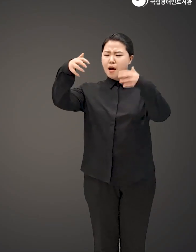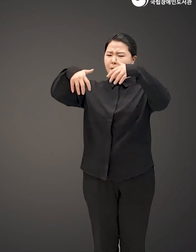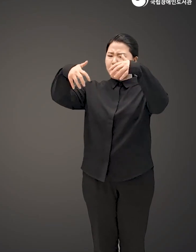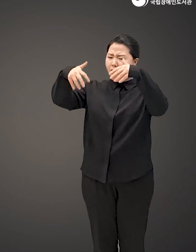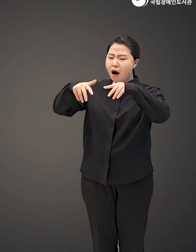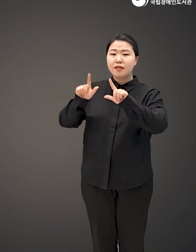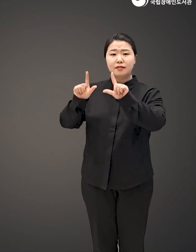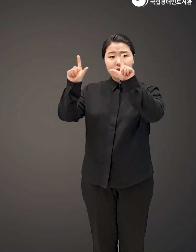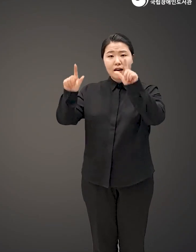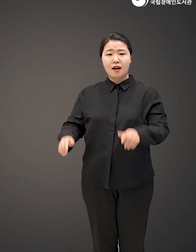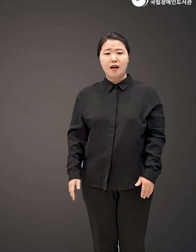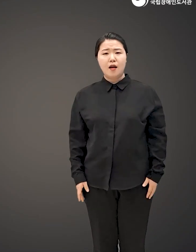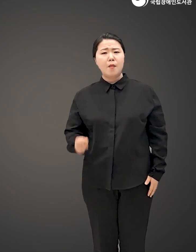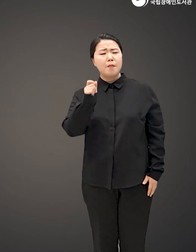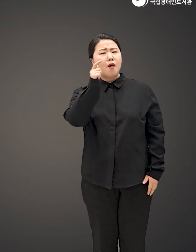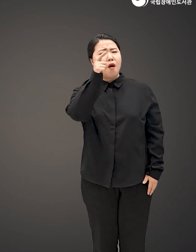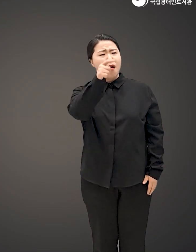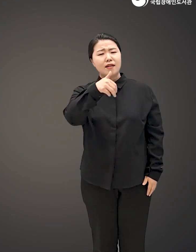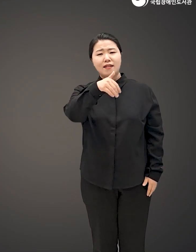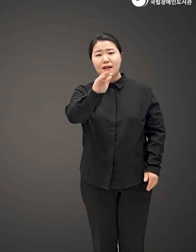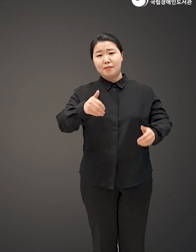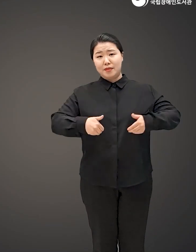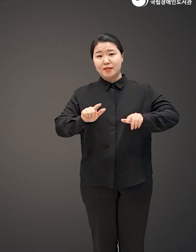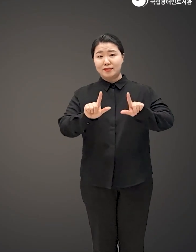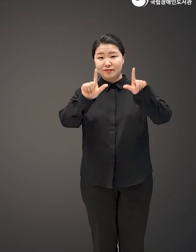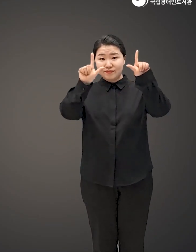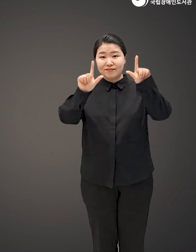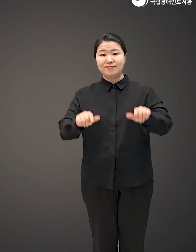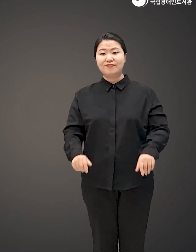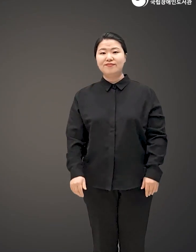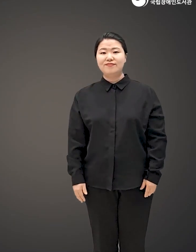폭우가 몰아치는 날, 먼 길을 떠나야 하는 날.